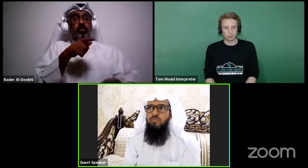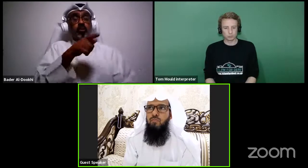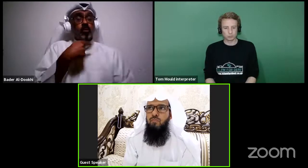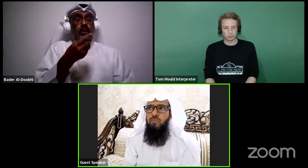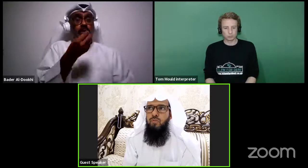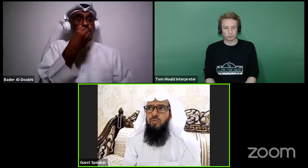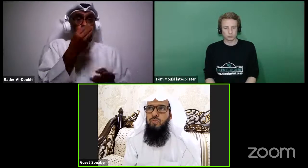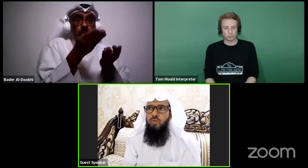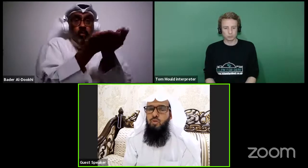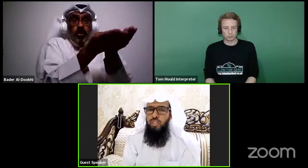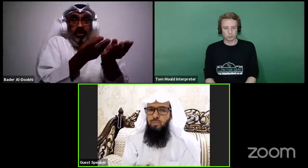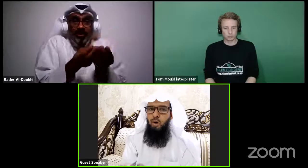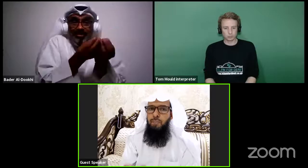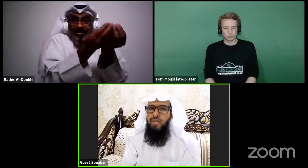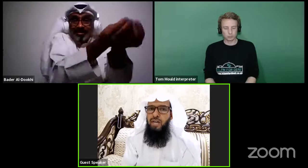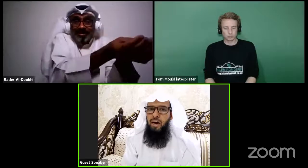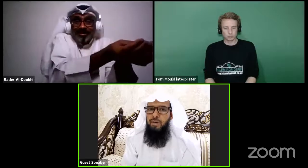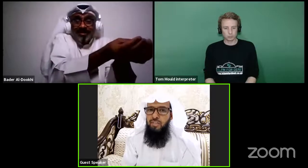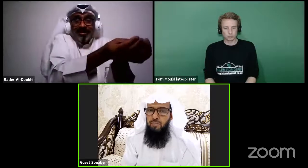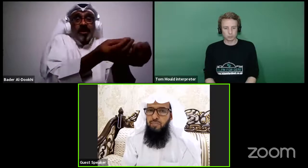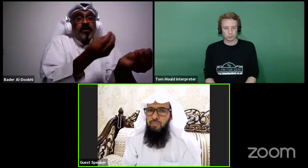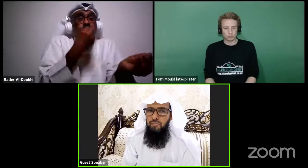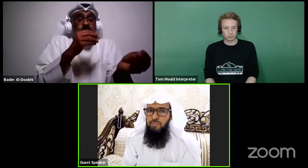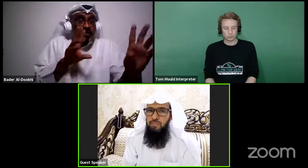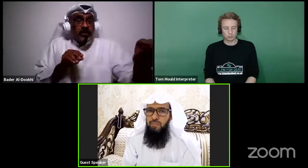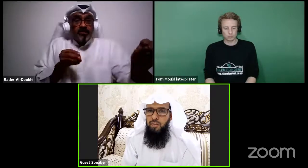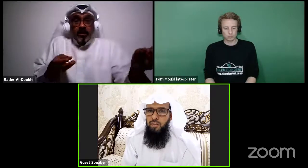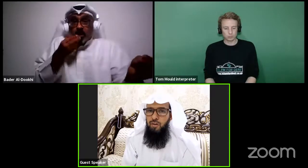وتفطرهم، تطعمهم من طعامك.